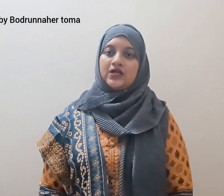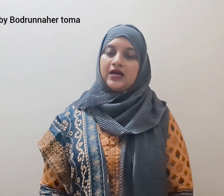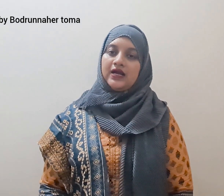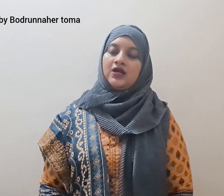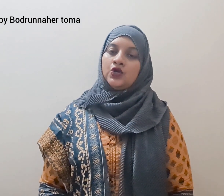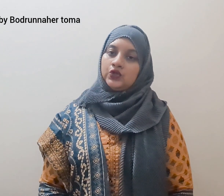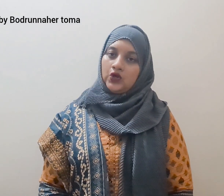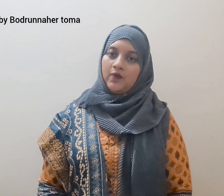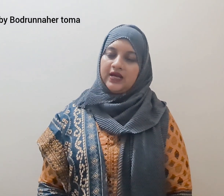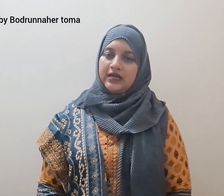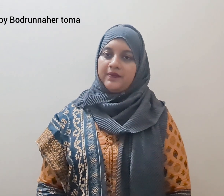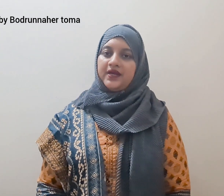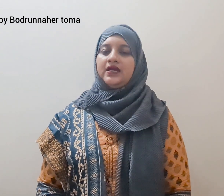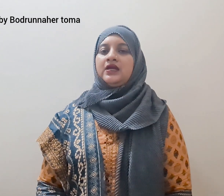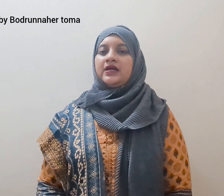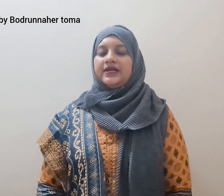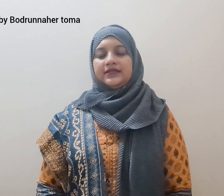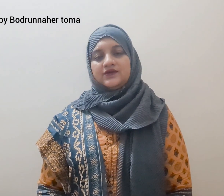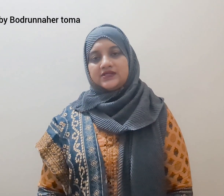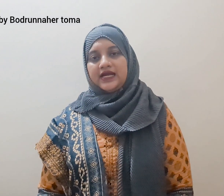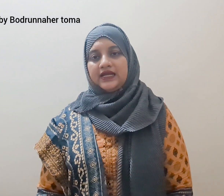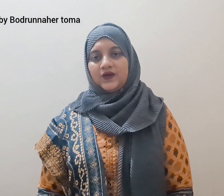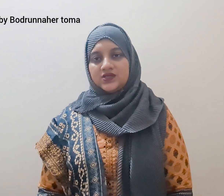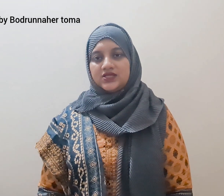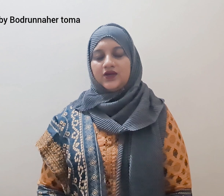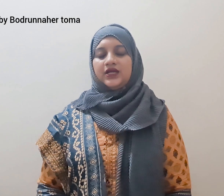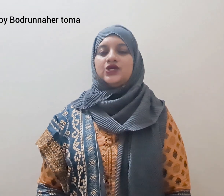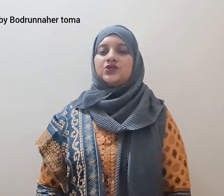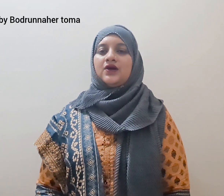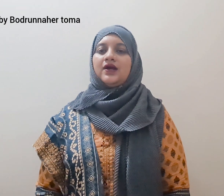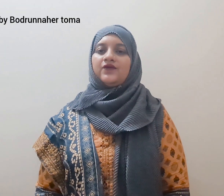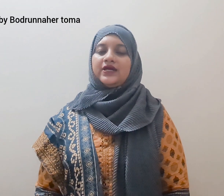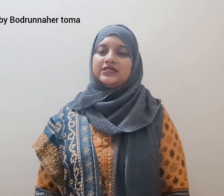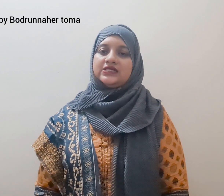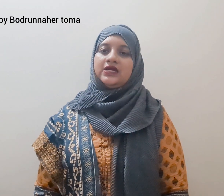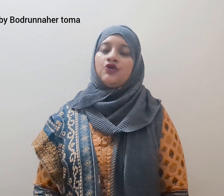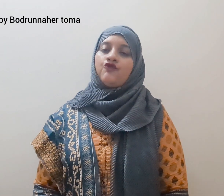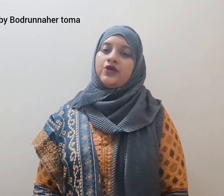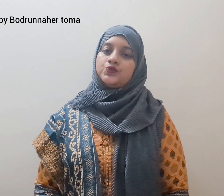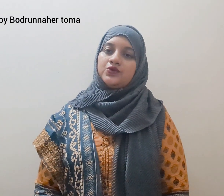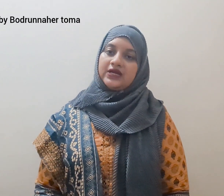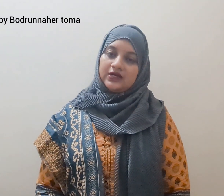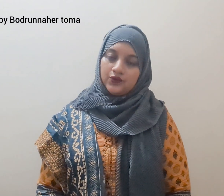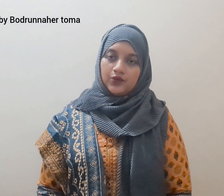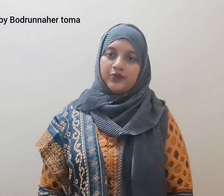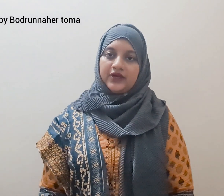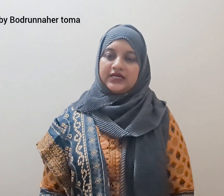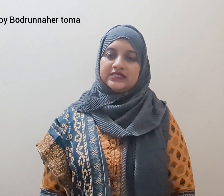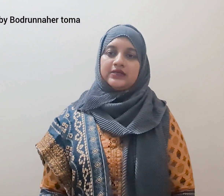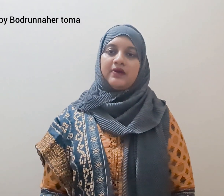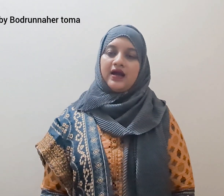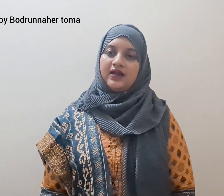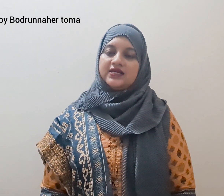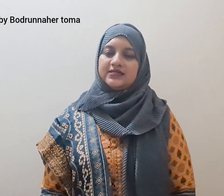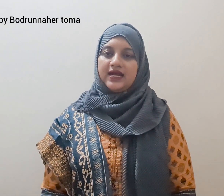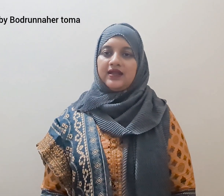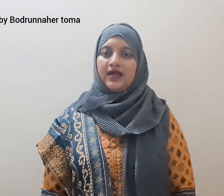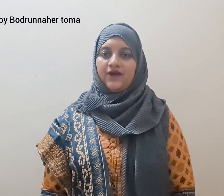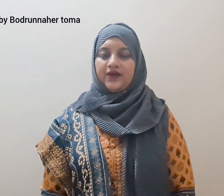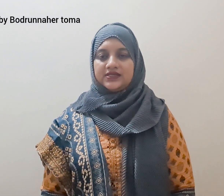বদরুন্নাহার তমা নামে। এটাতেও সাইন ল্যাঙ্গুয়েজ নিয়ে অনেক কিছু দেওয়া রয়েছে। ফেসবুকে একটা গ্রুপ রয়েছে বাংলা সাইন ল্যাঙ্গুয়েজ